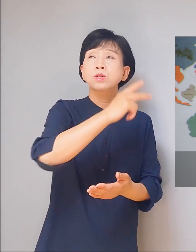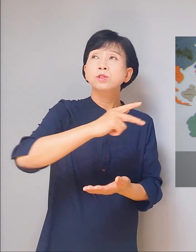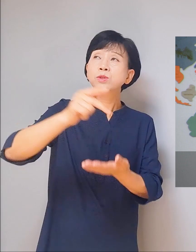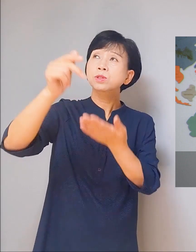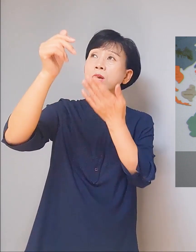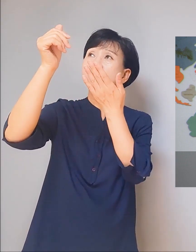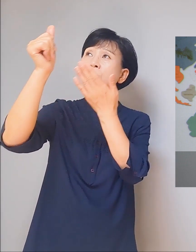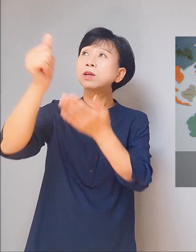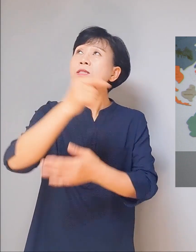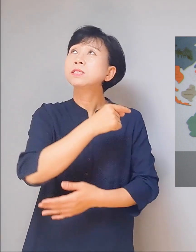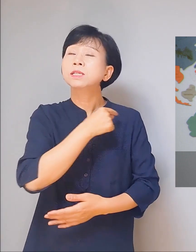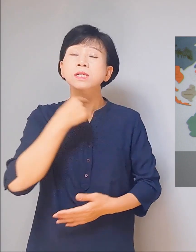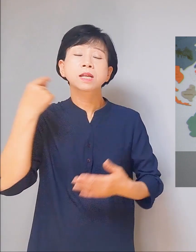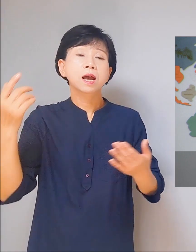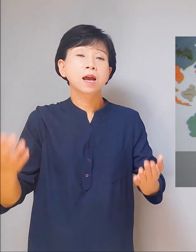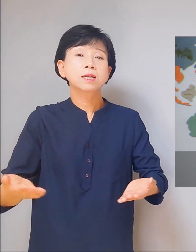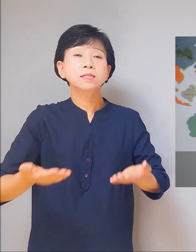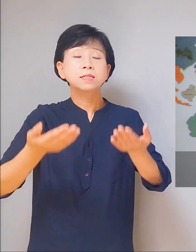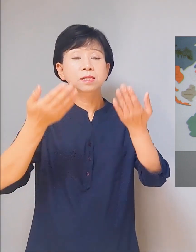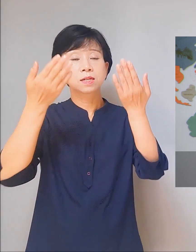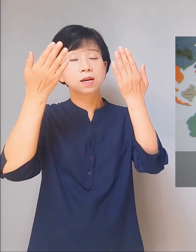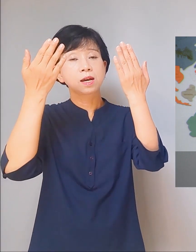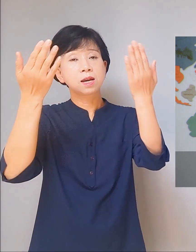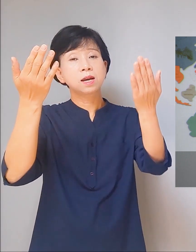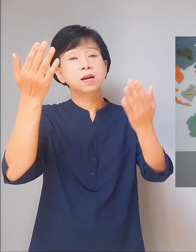그곳에서 주께